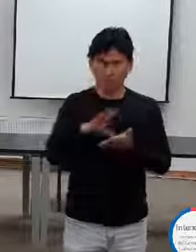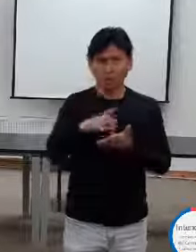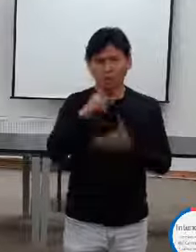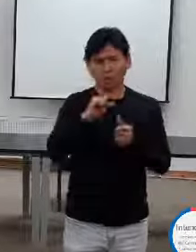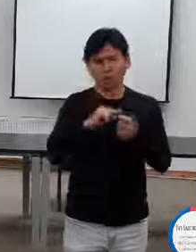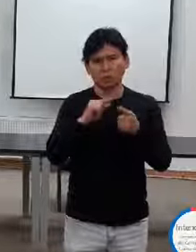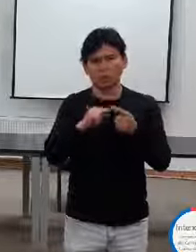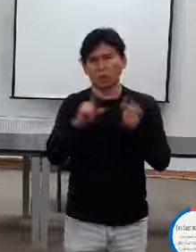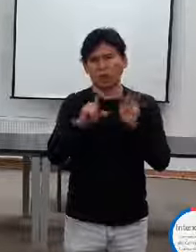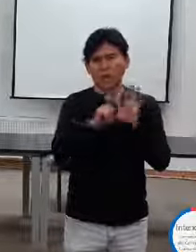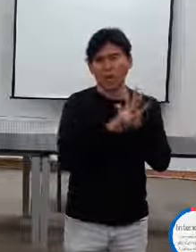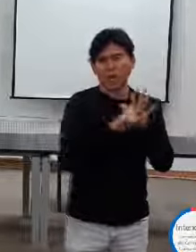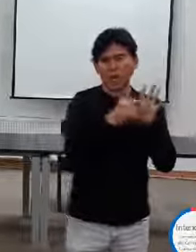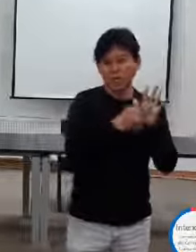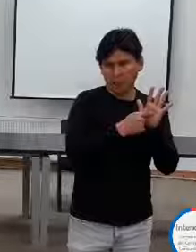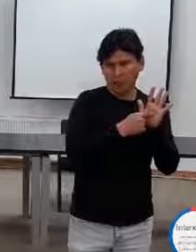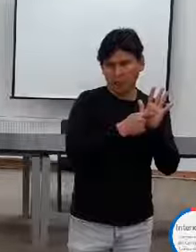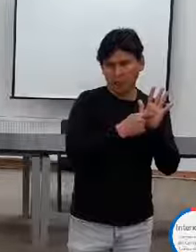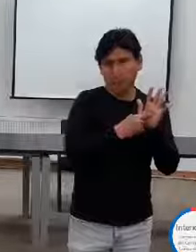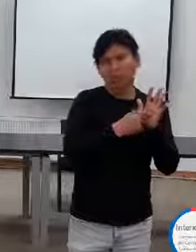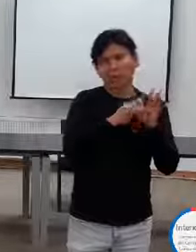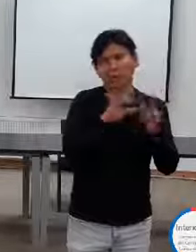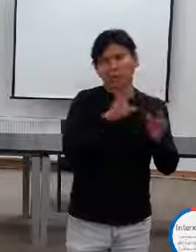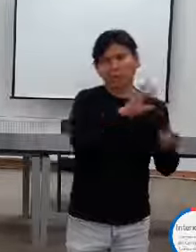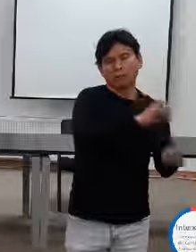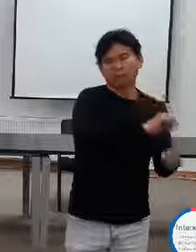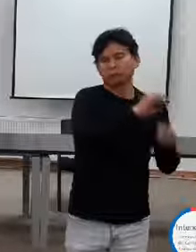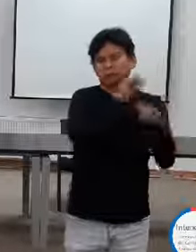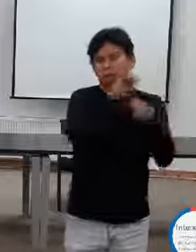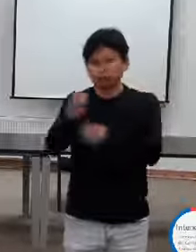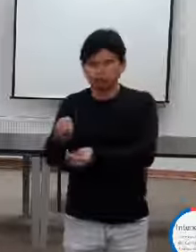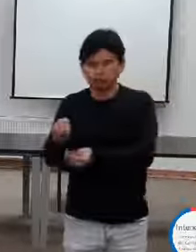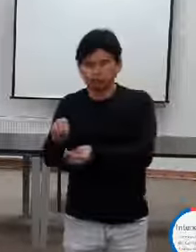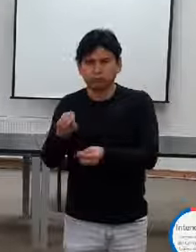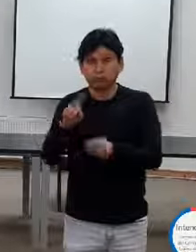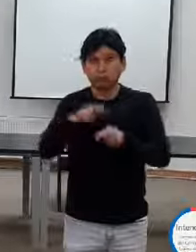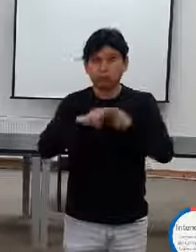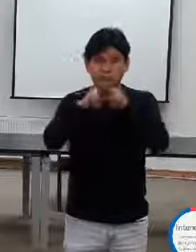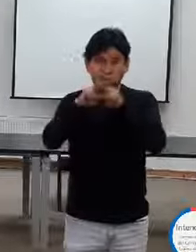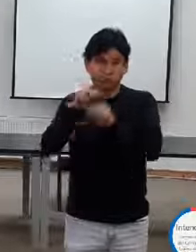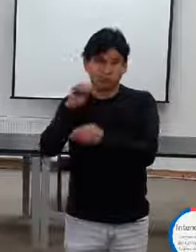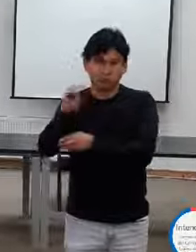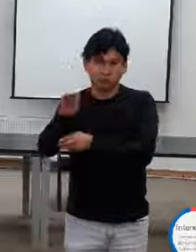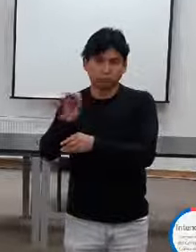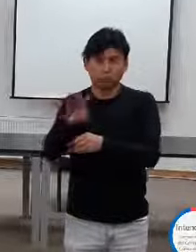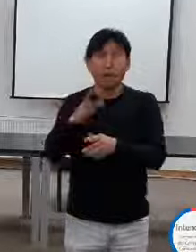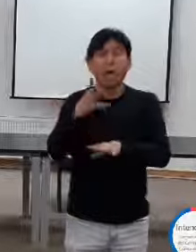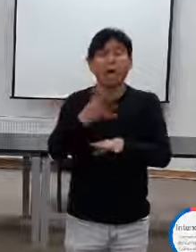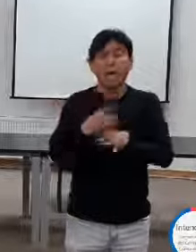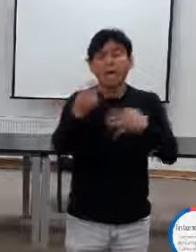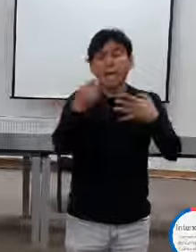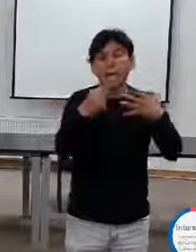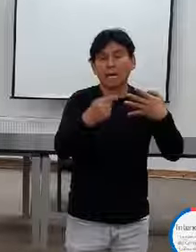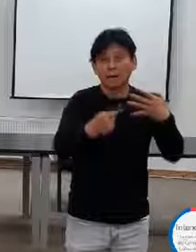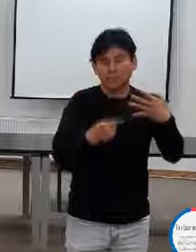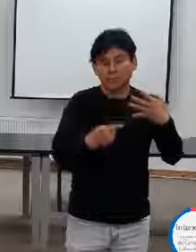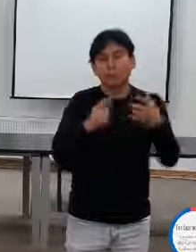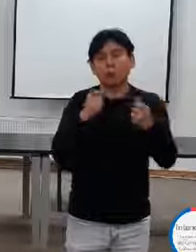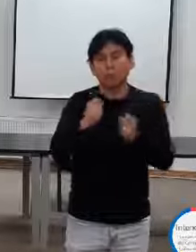confeccionar una ley y posteriormente transferir recursos al estado de la banca por lo que existen todavía muchos elementos que son